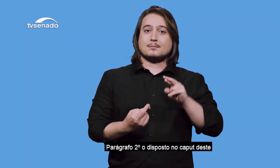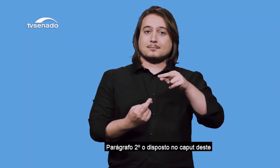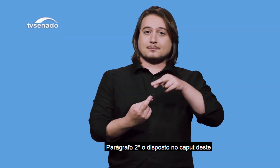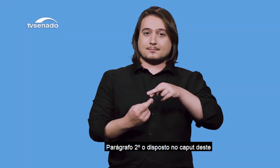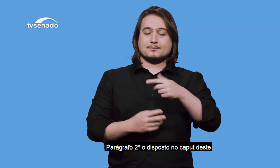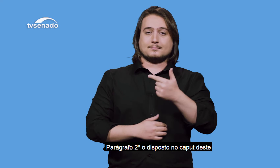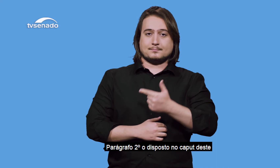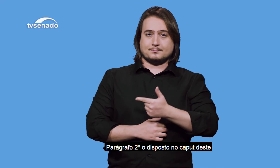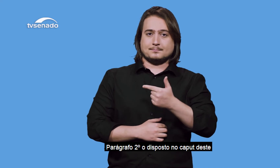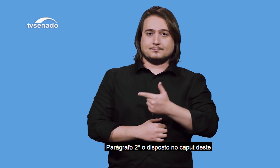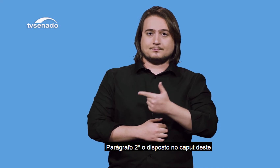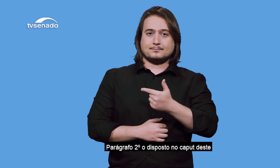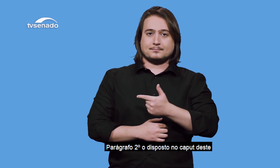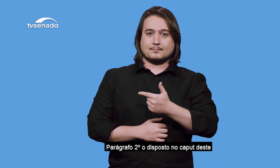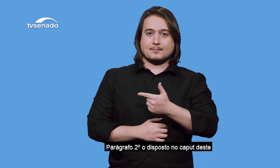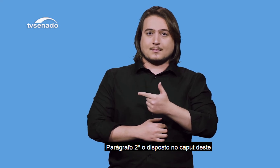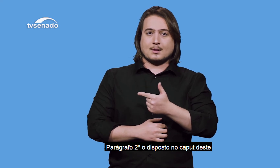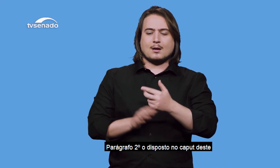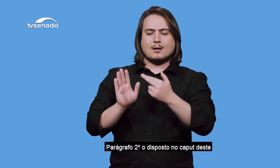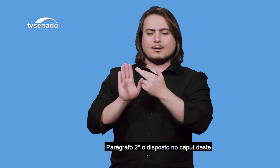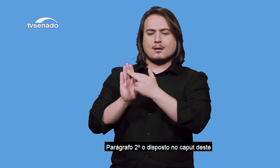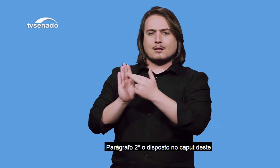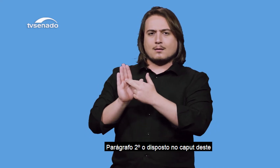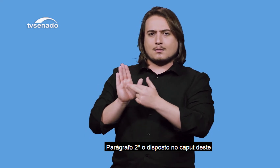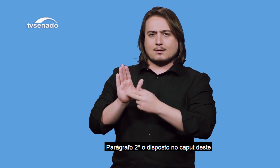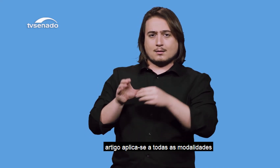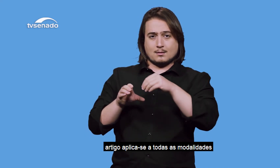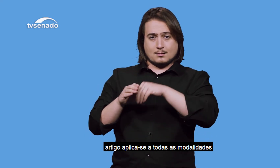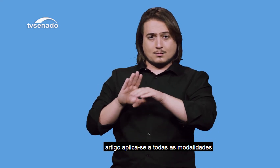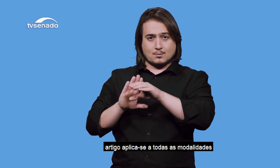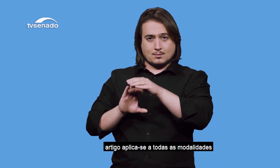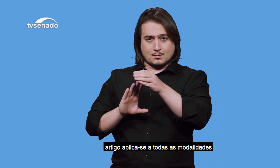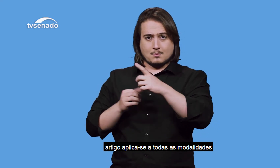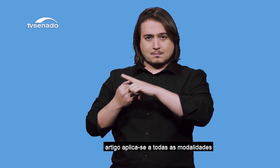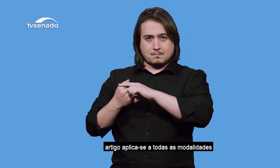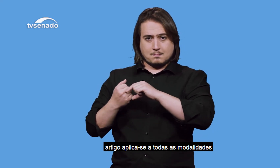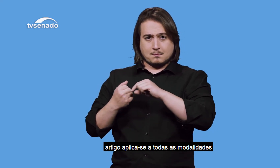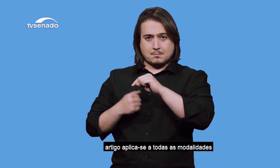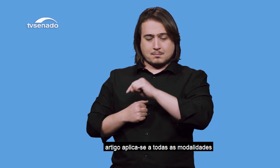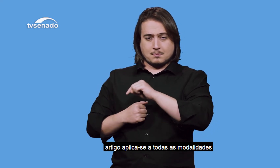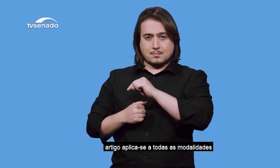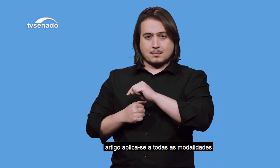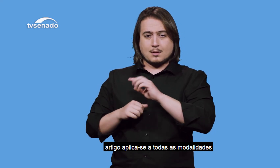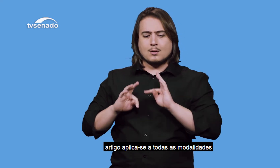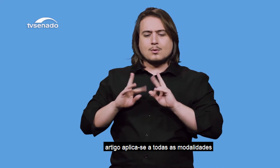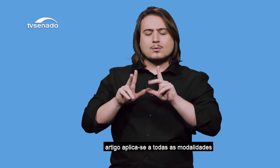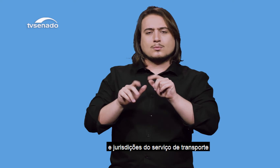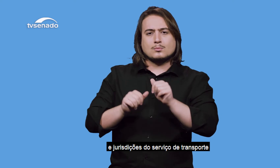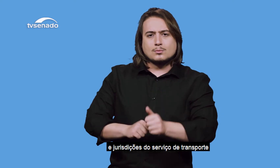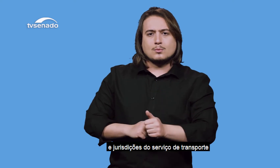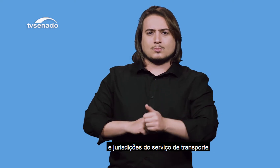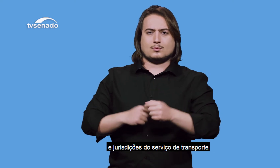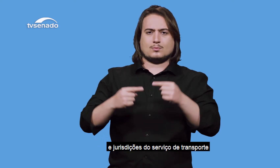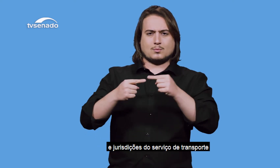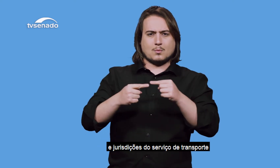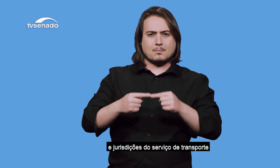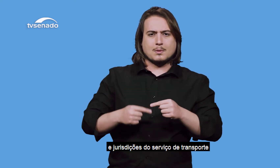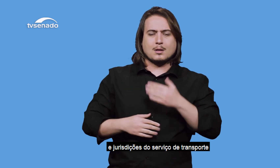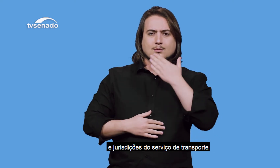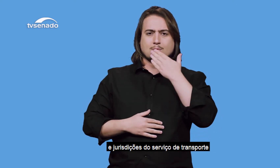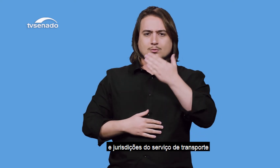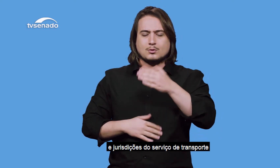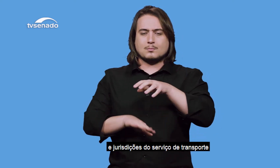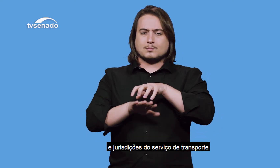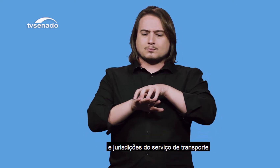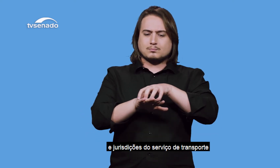parágrafo 2º o disposto no caput deste artigo aplica-se a todas as modalidades e jurisdições